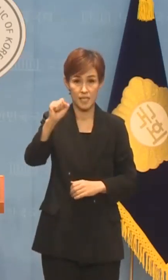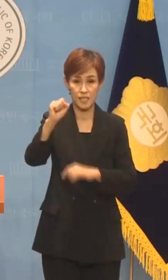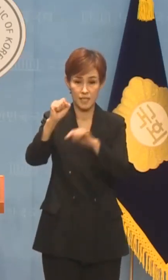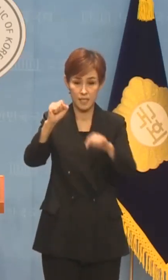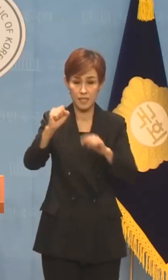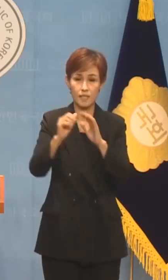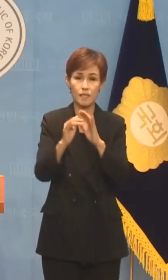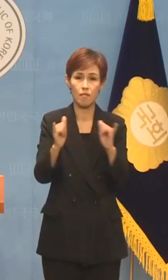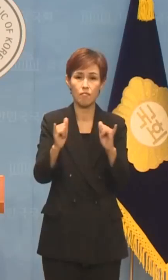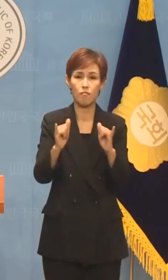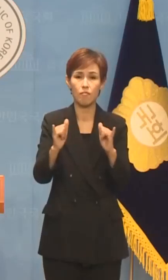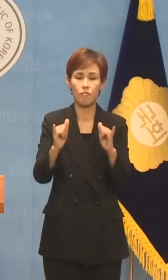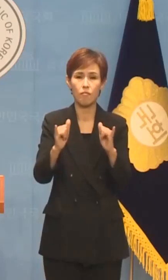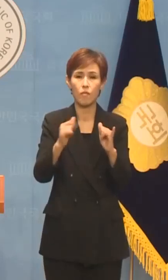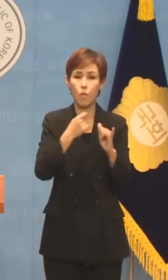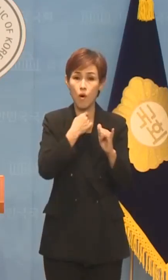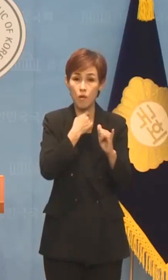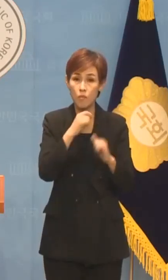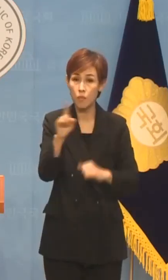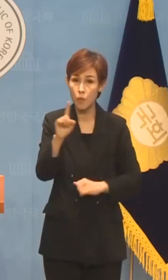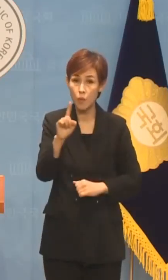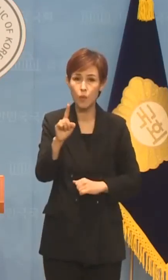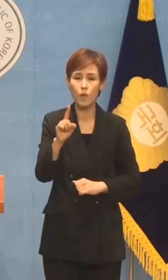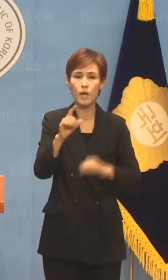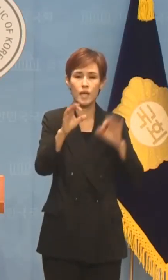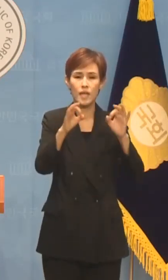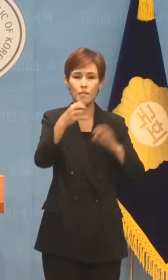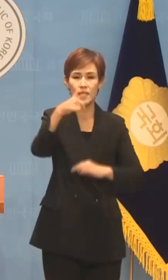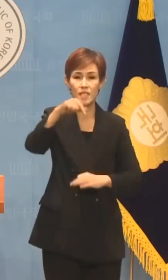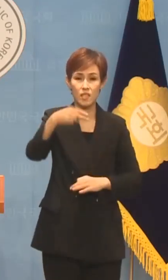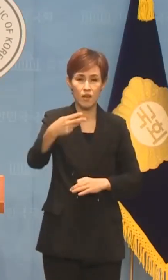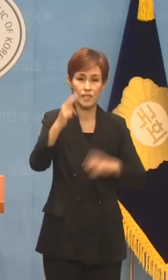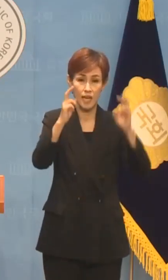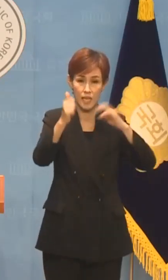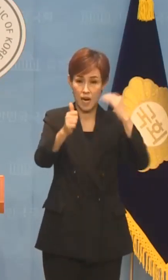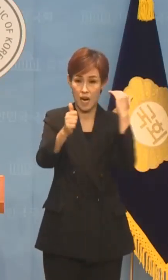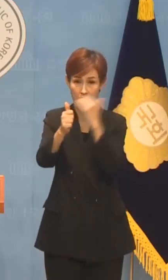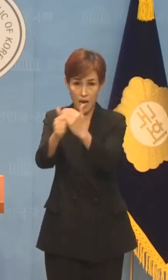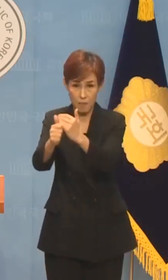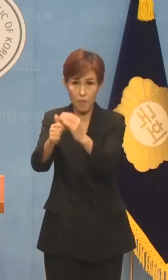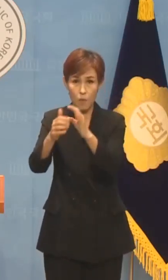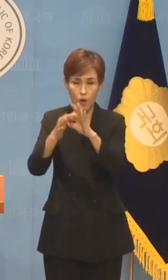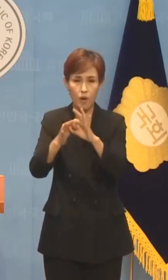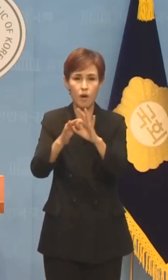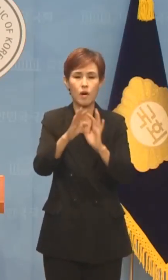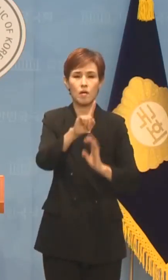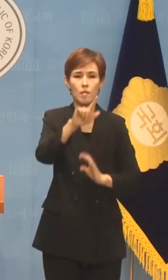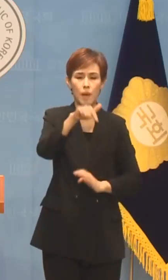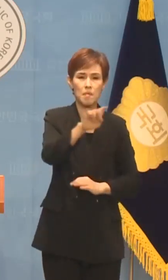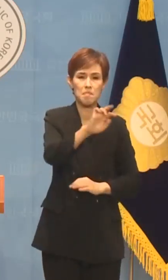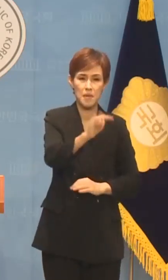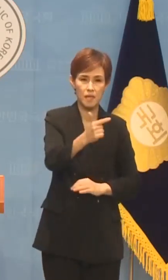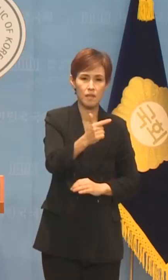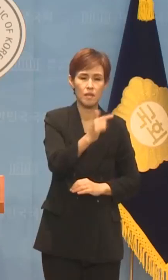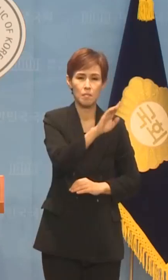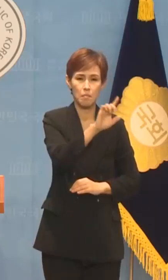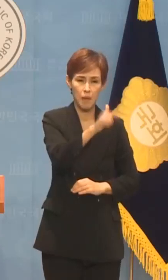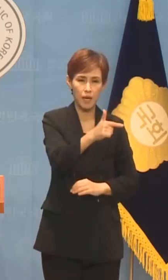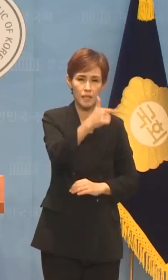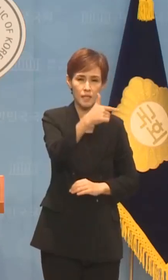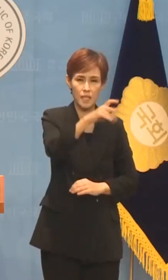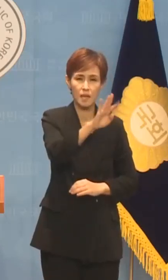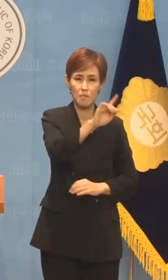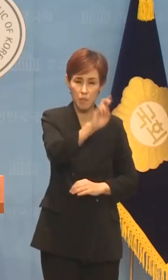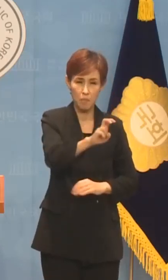내부원들의 요구처럼 김희철 전 사장 해임과 박민, 박장범 임명 등에